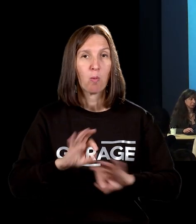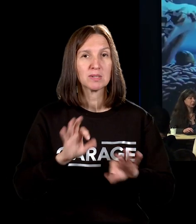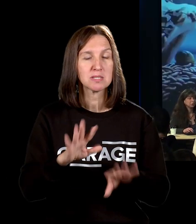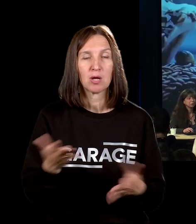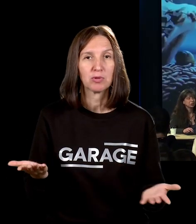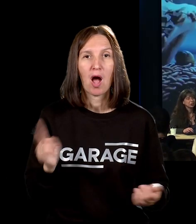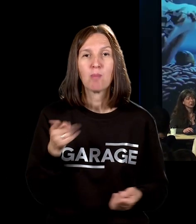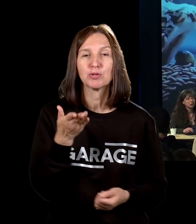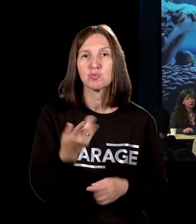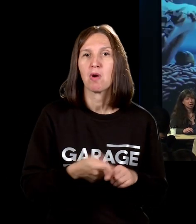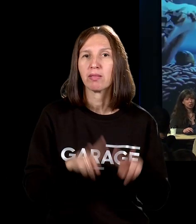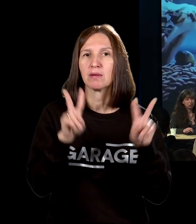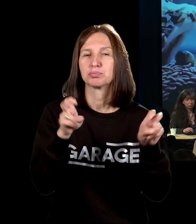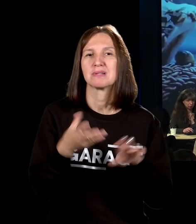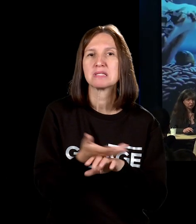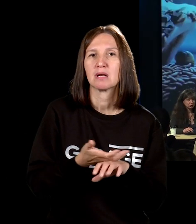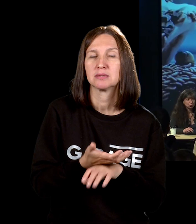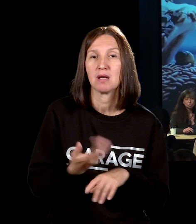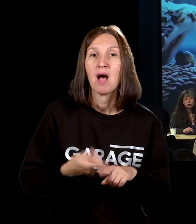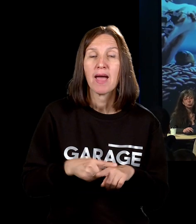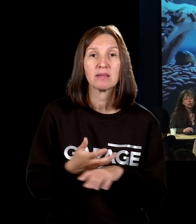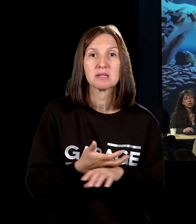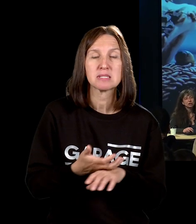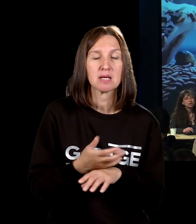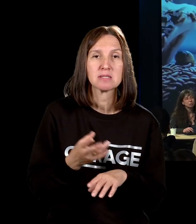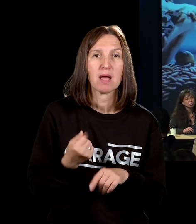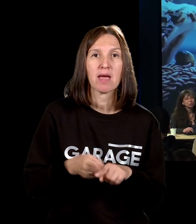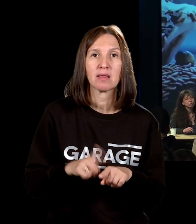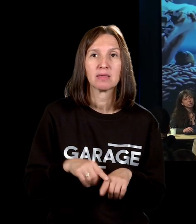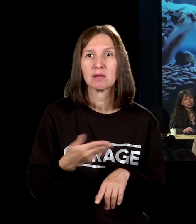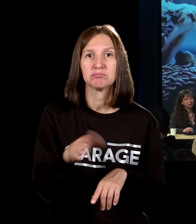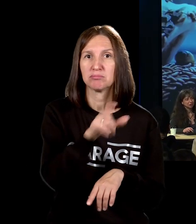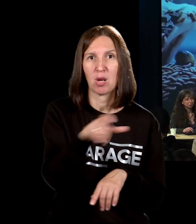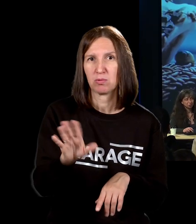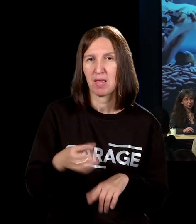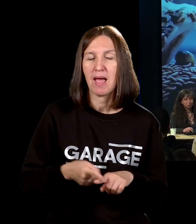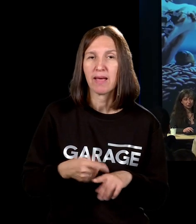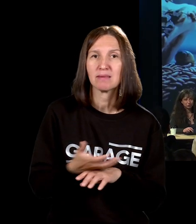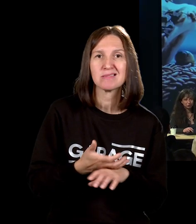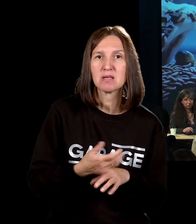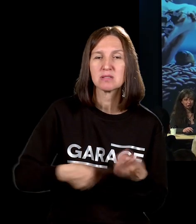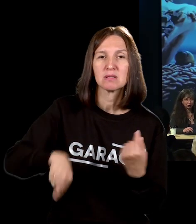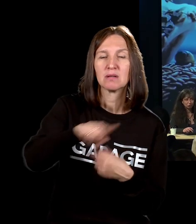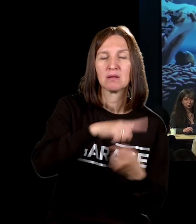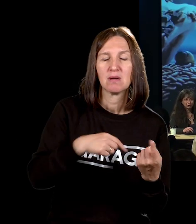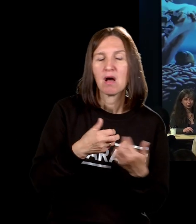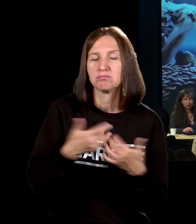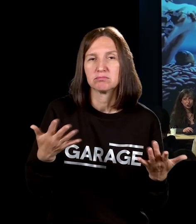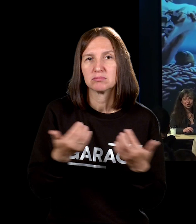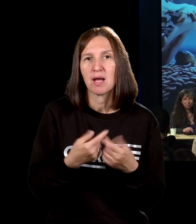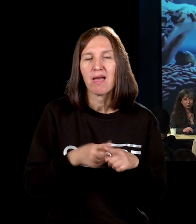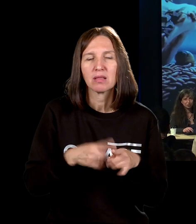почему вот это вот секс? А это секс, только это не секс между людьми, это секс между всеми этими, это